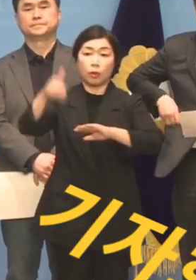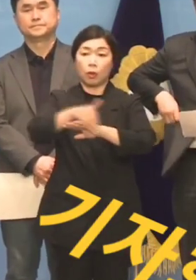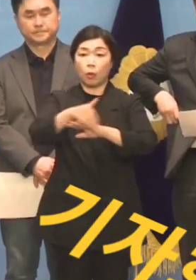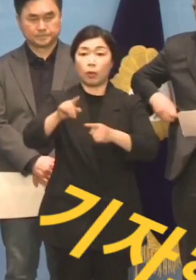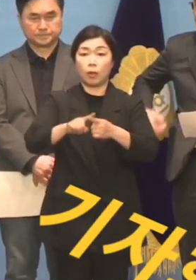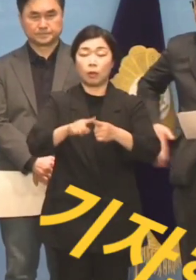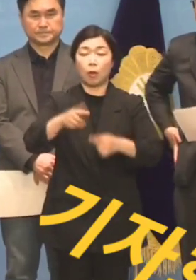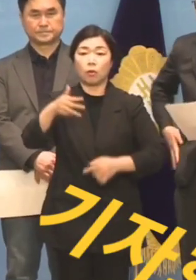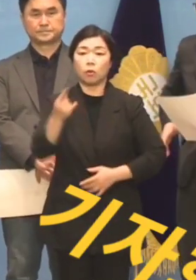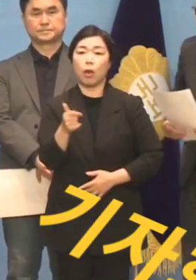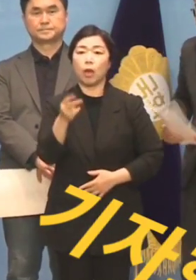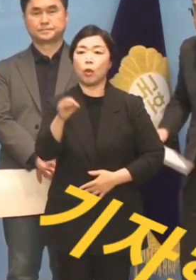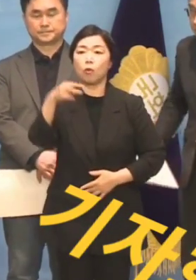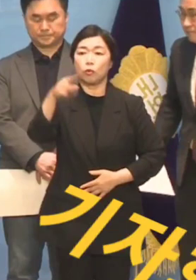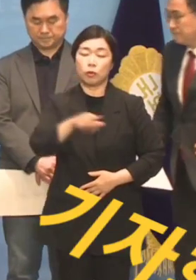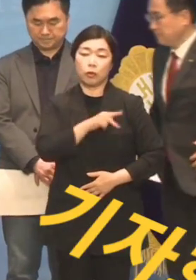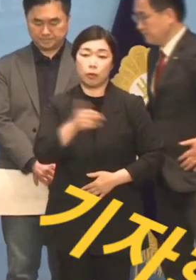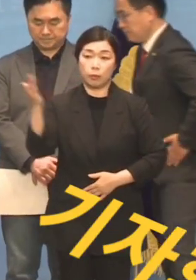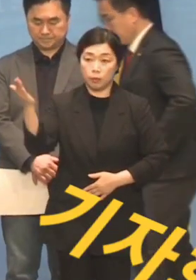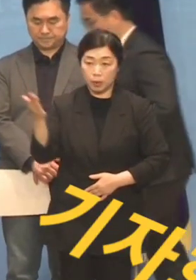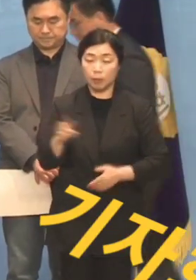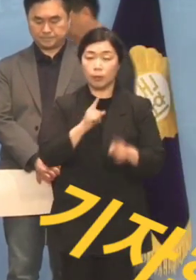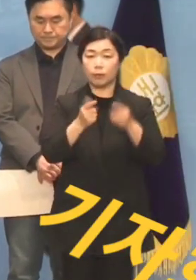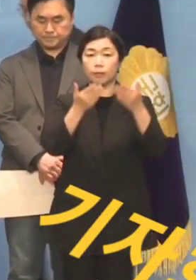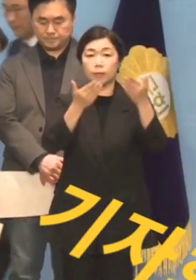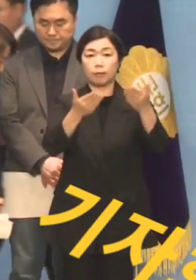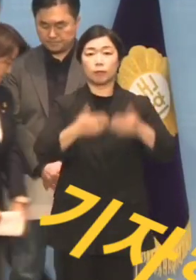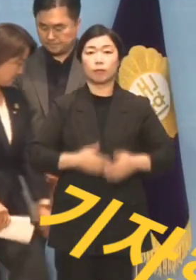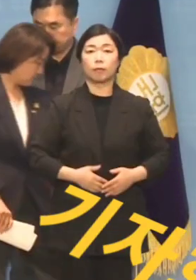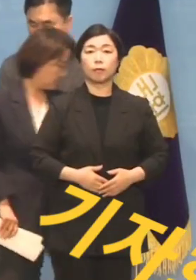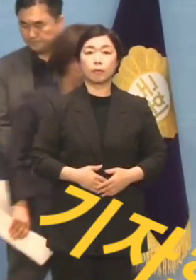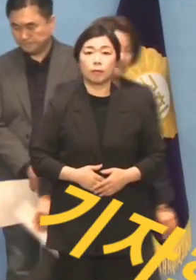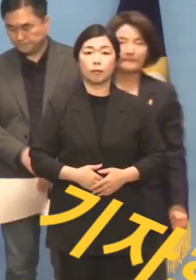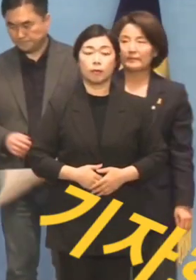계획을 최형두 의원님께서 말씀해 주시겠습니다.